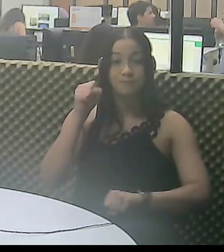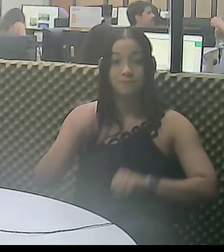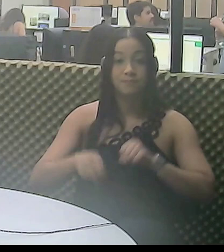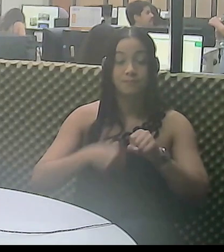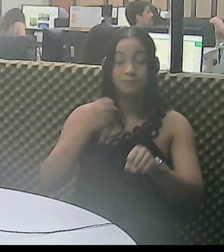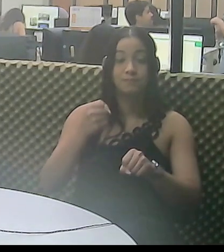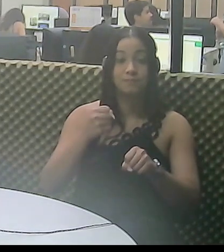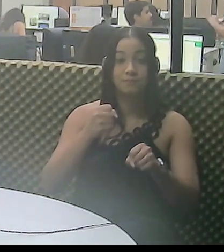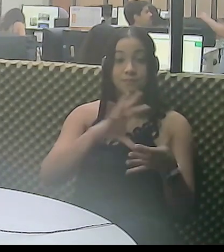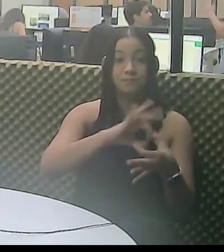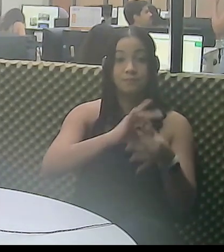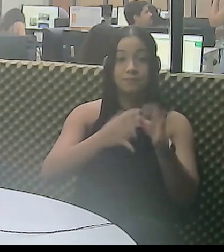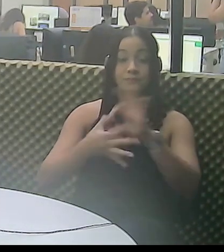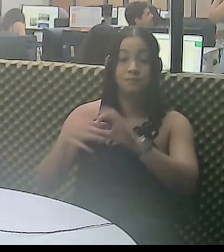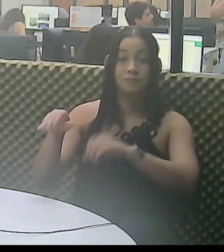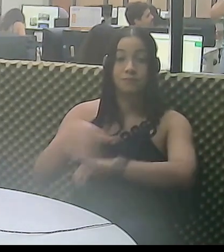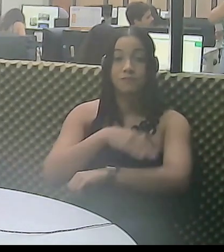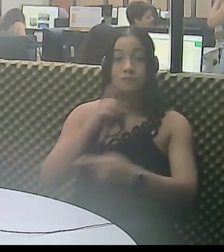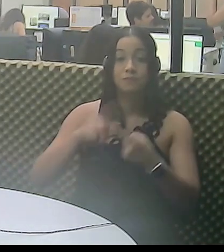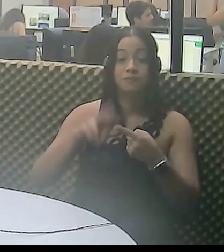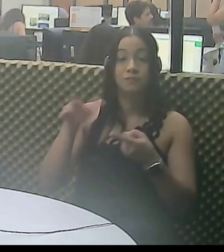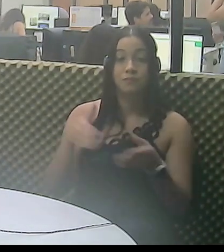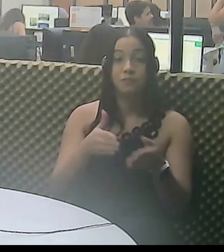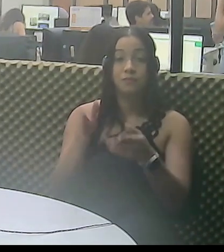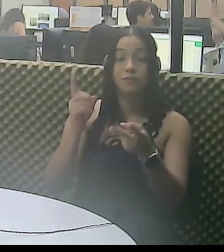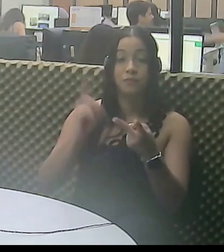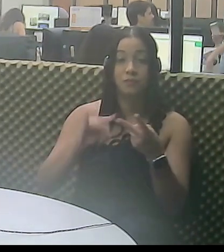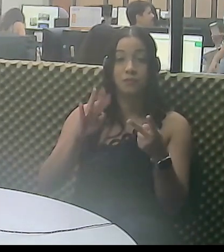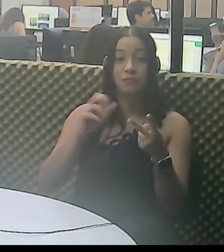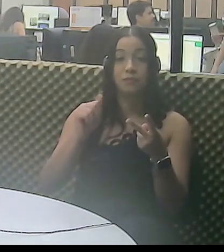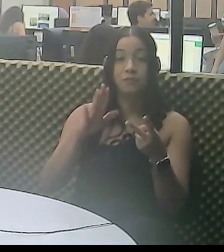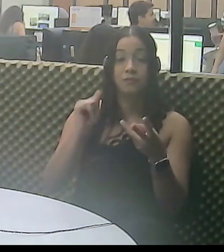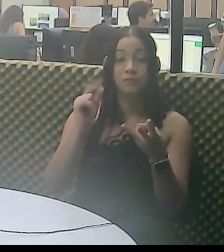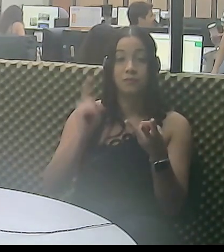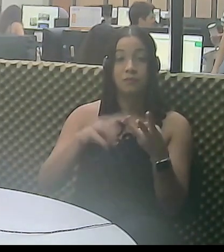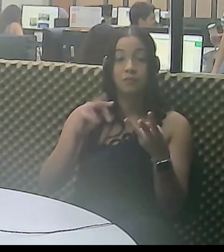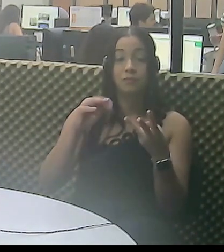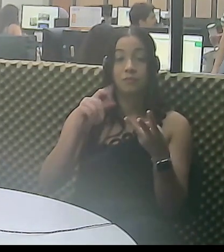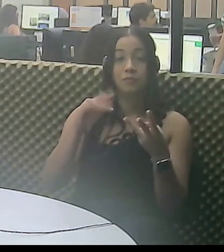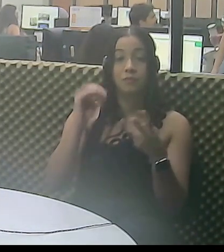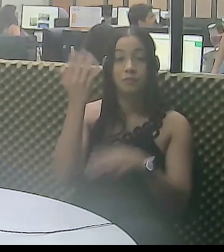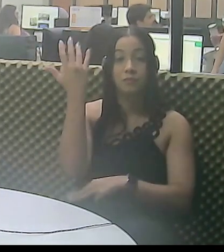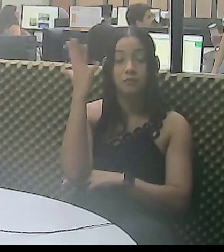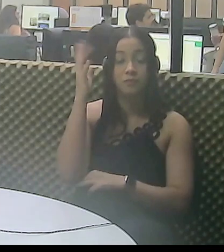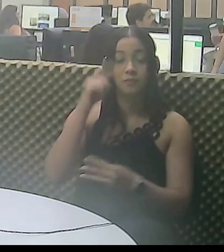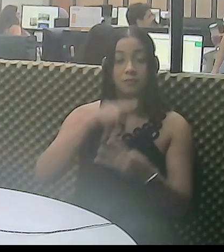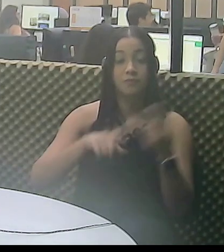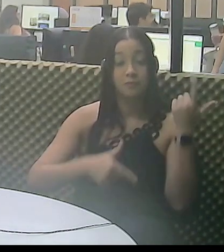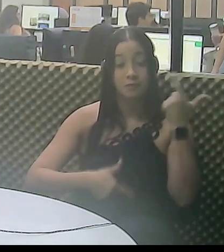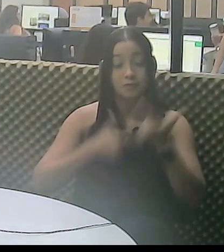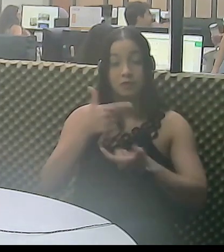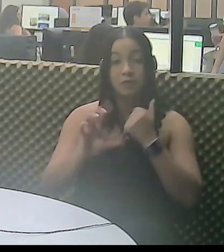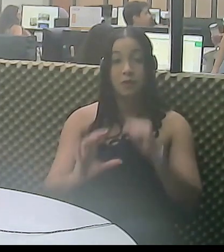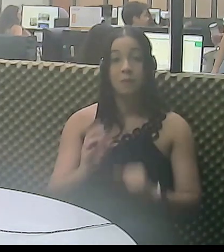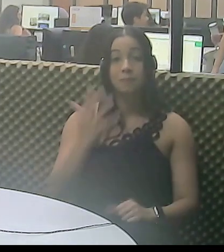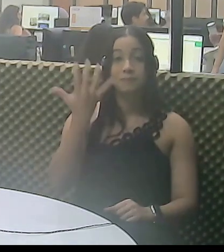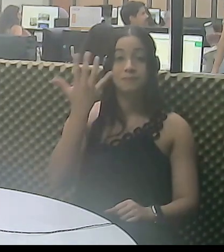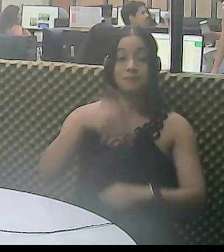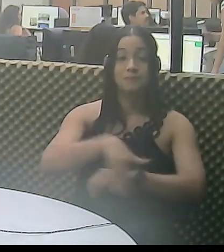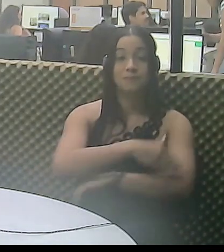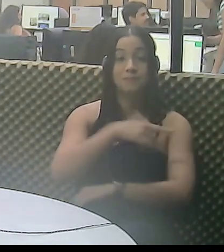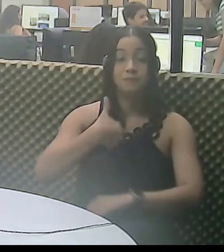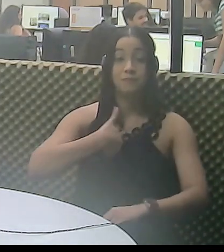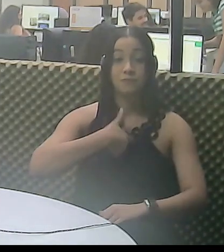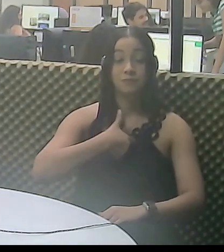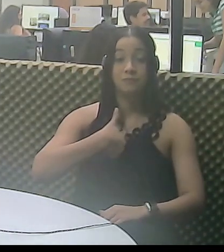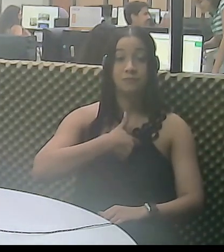em trechos das avenidas Rio Mississippi, Imbaúba e dos Mognos. Depois, os trabalhos serão realizados na Avenida